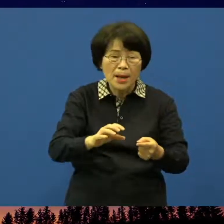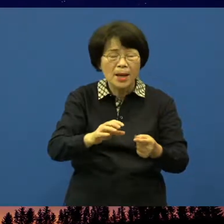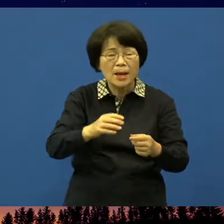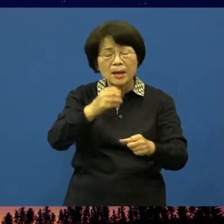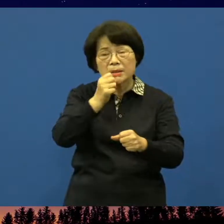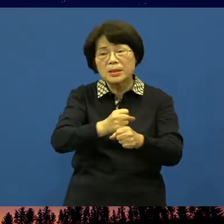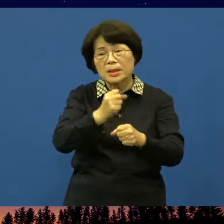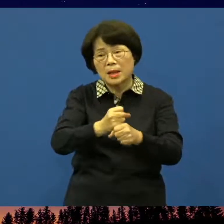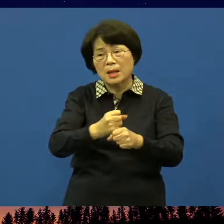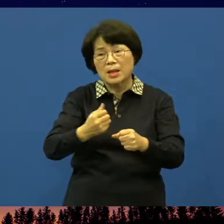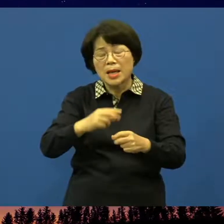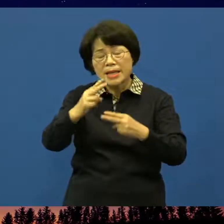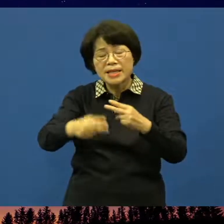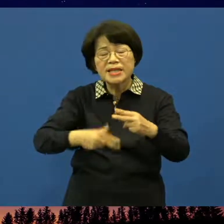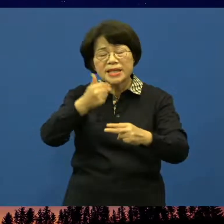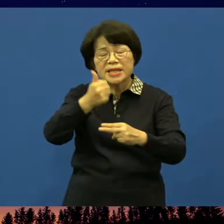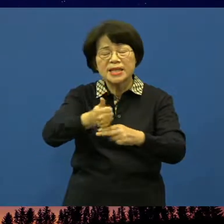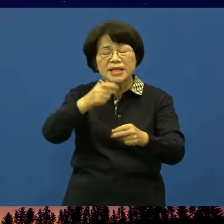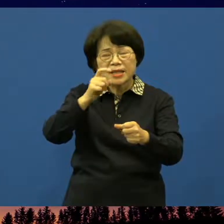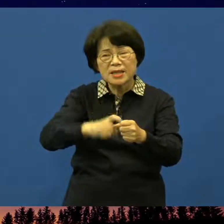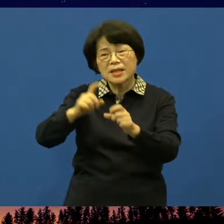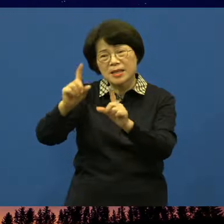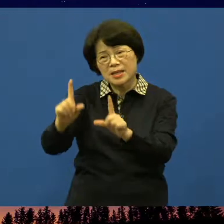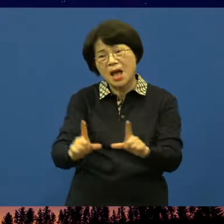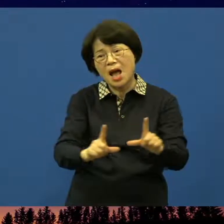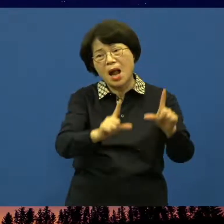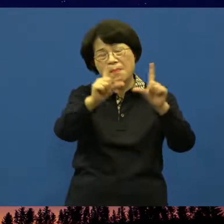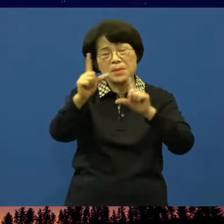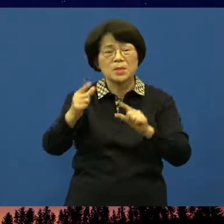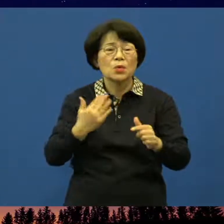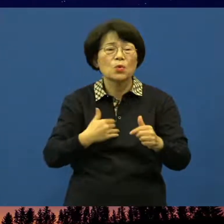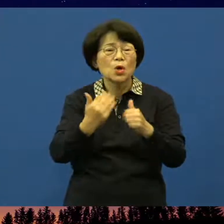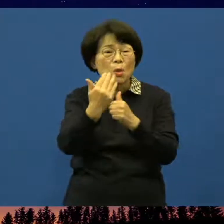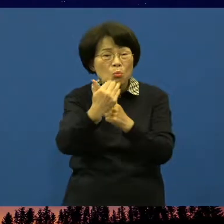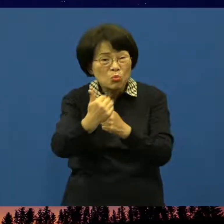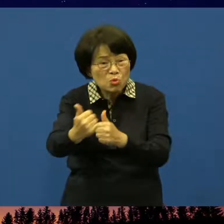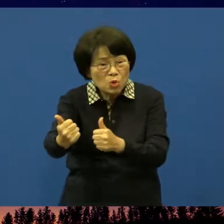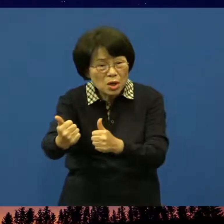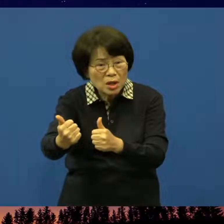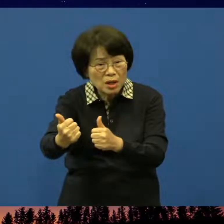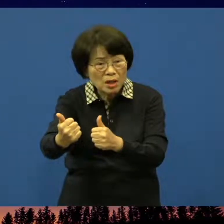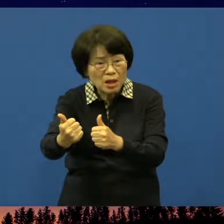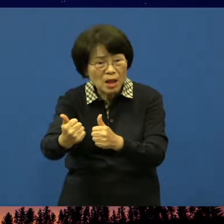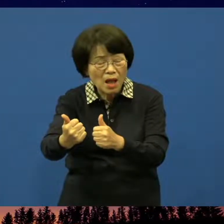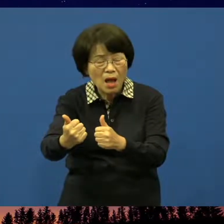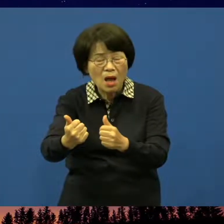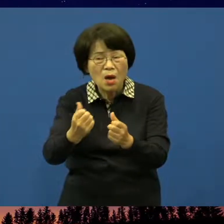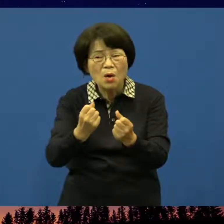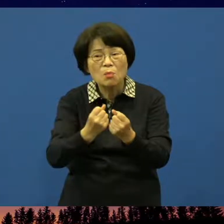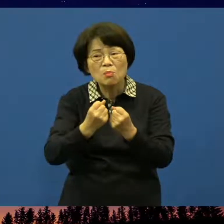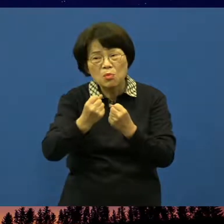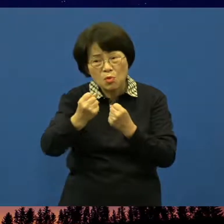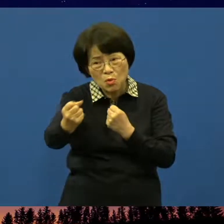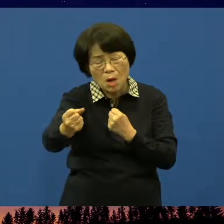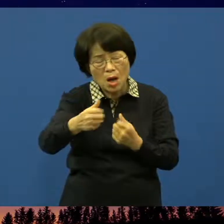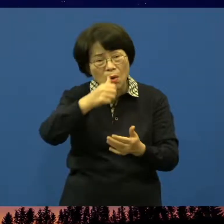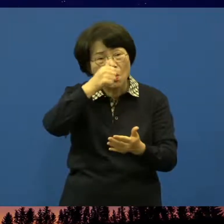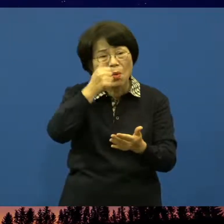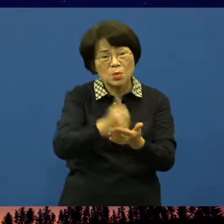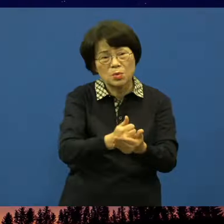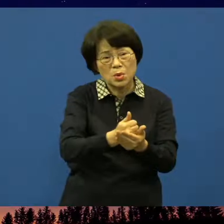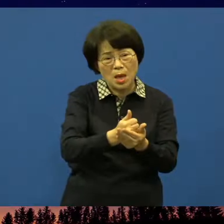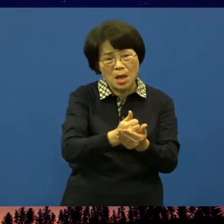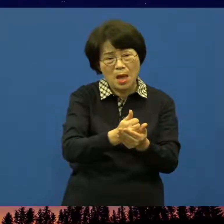우리를 부르셨다는 거예요. 하나님과 거의 같은 그런 능력을 가진 삶을 살아갈 수 있도록 우리를